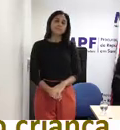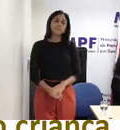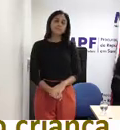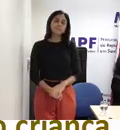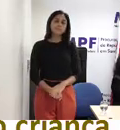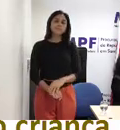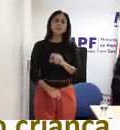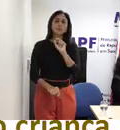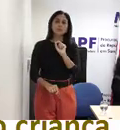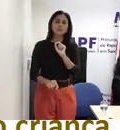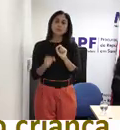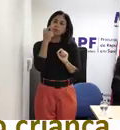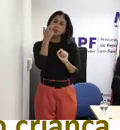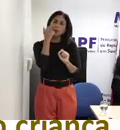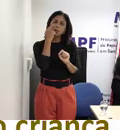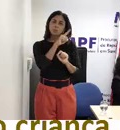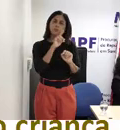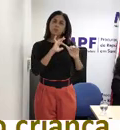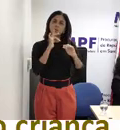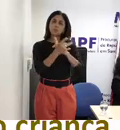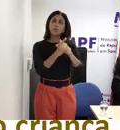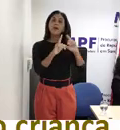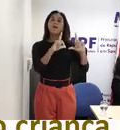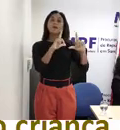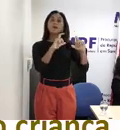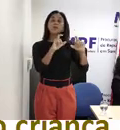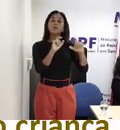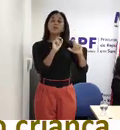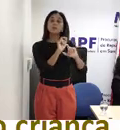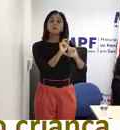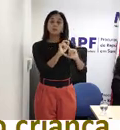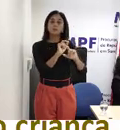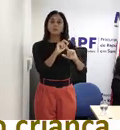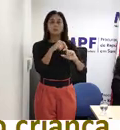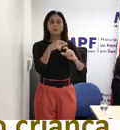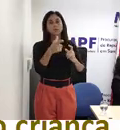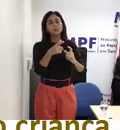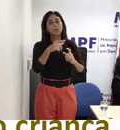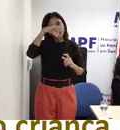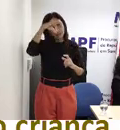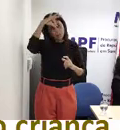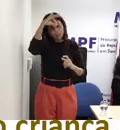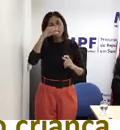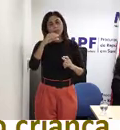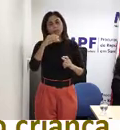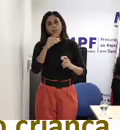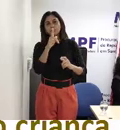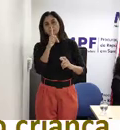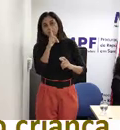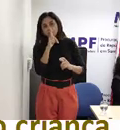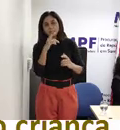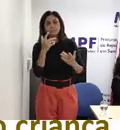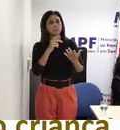foi primordialmente para fins sexuais digo isso por com no período pós pandêmica